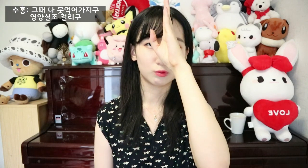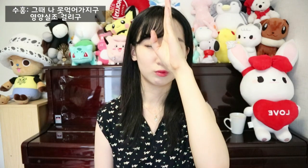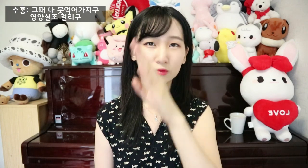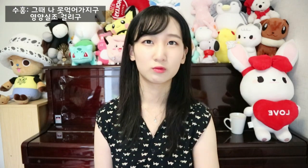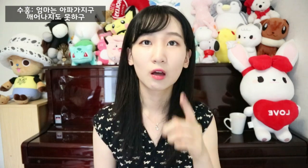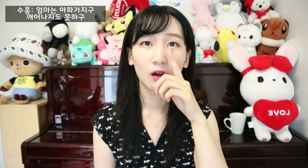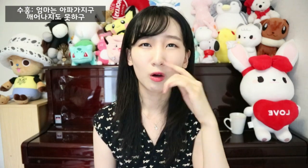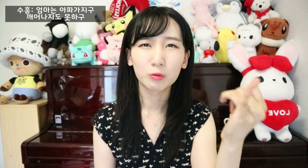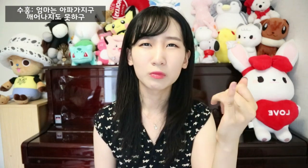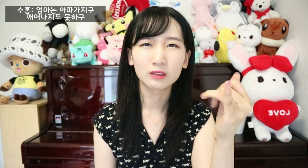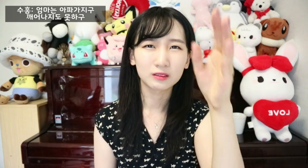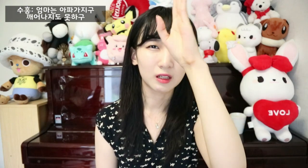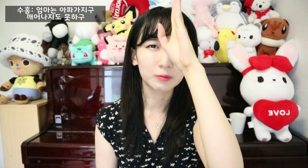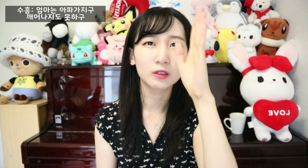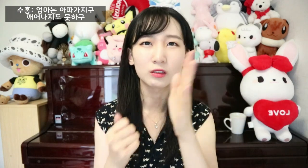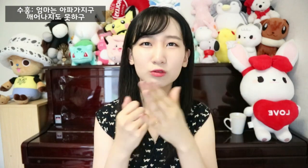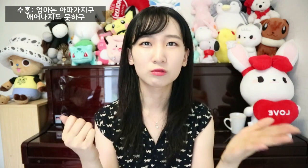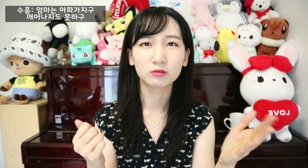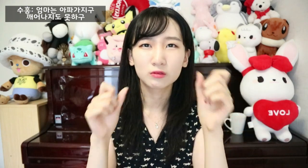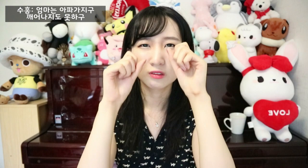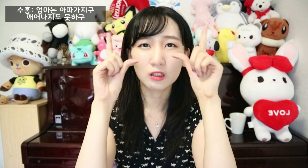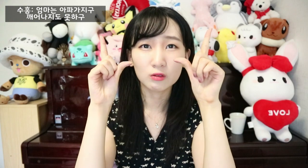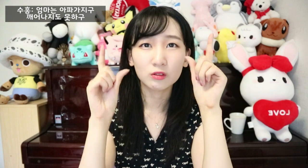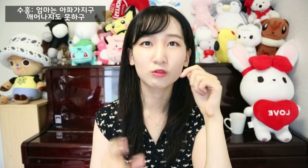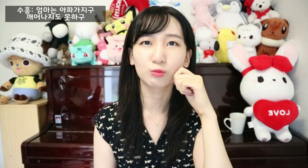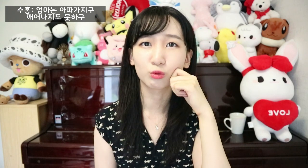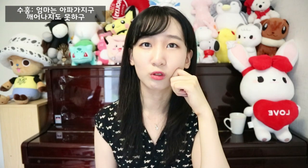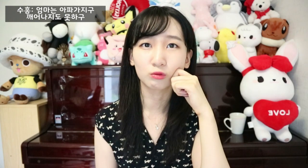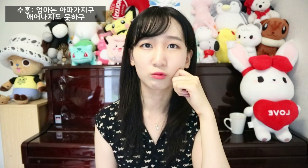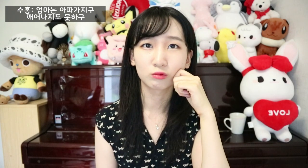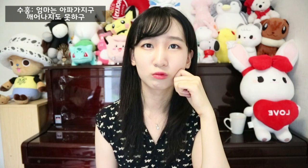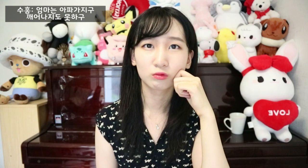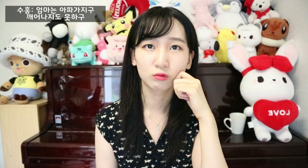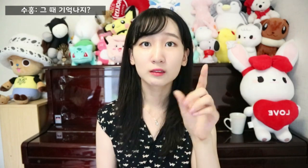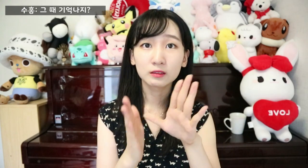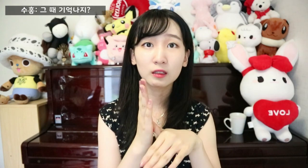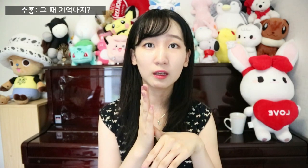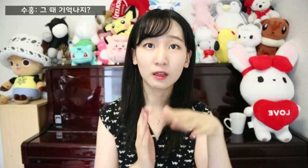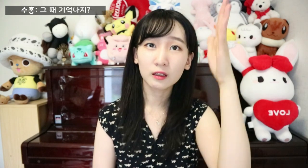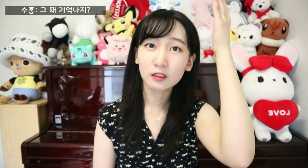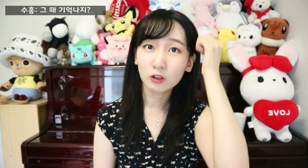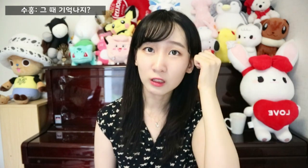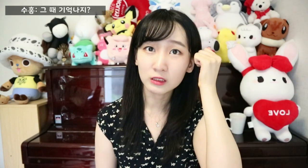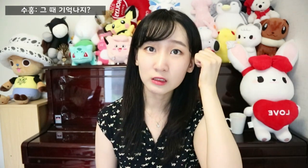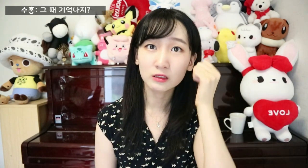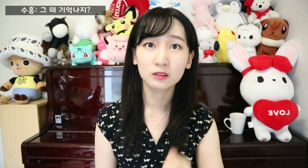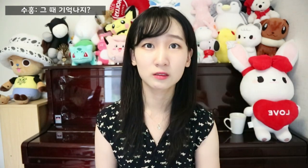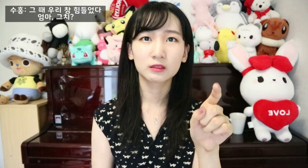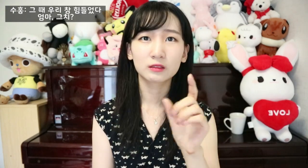걸리고 엄마는 아파가지고 깨어나지도 못하고 그때 기억나지?